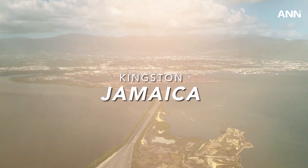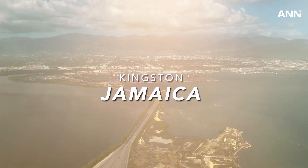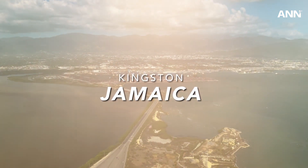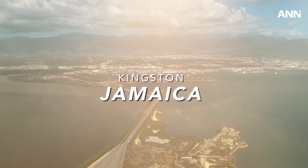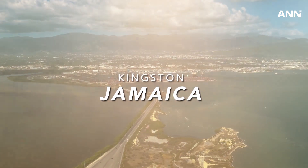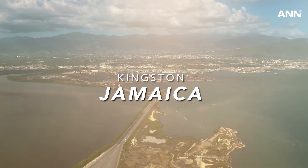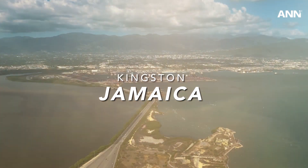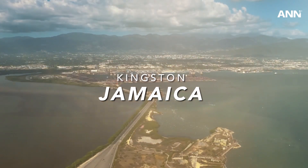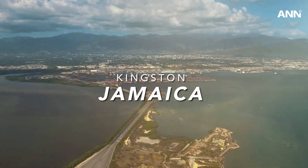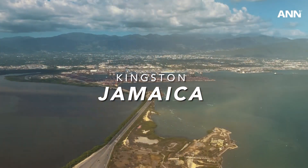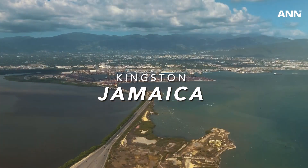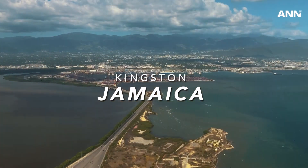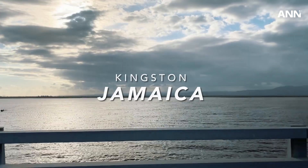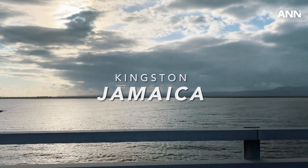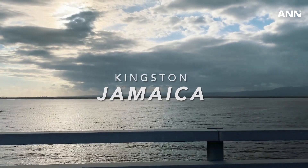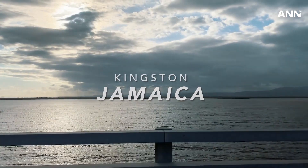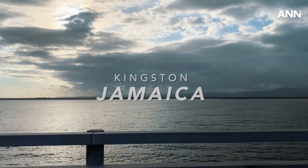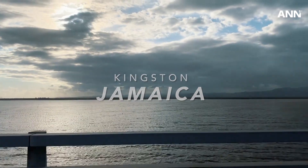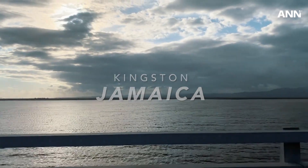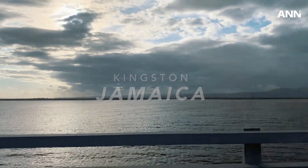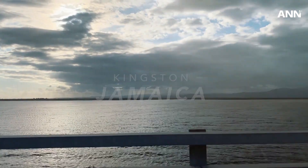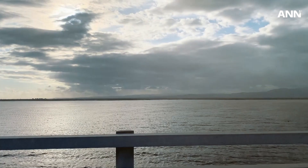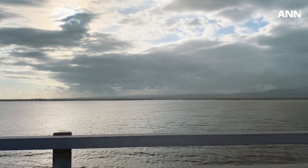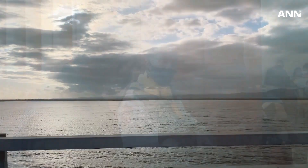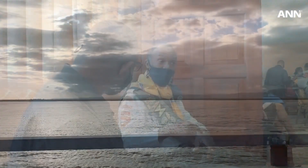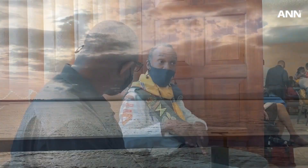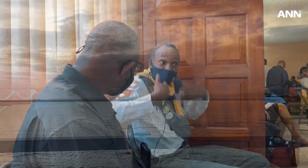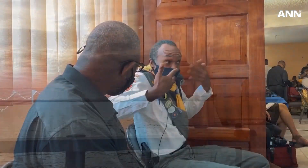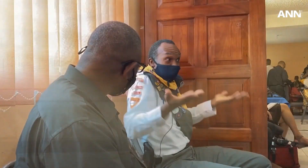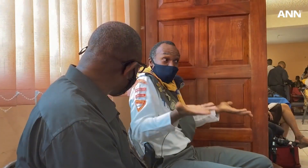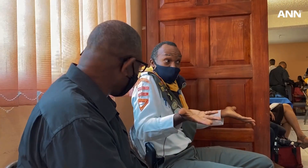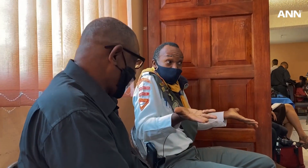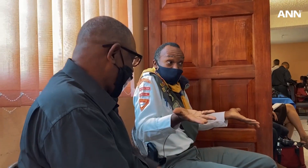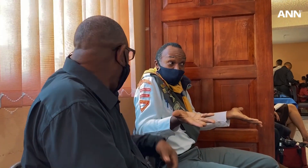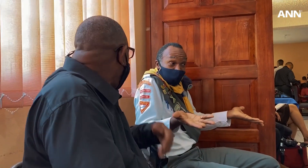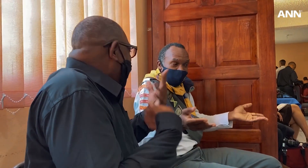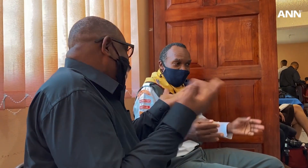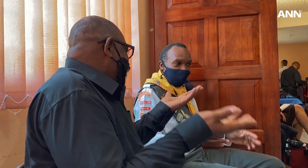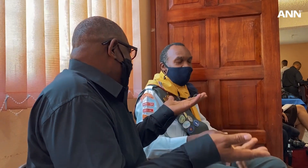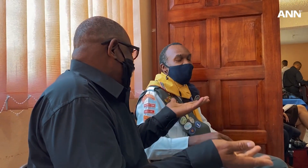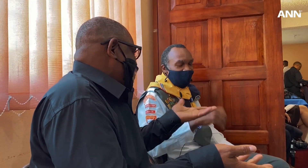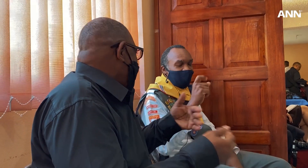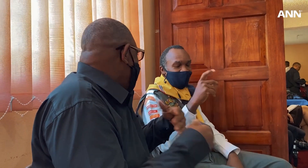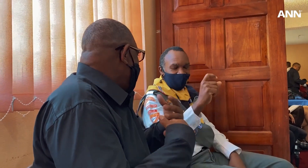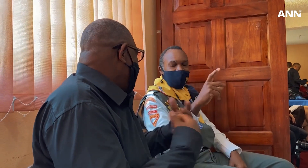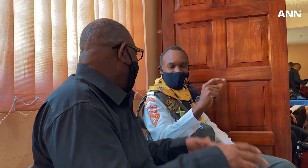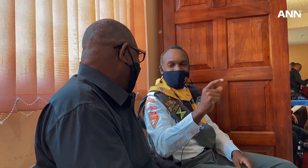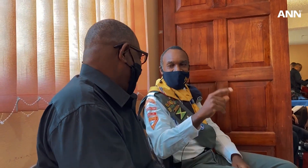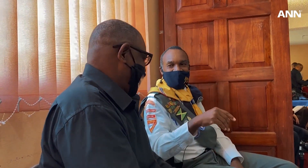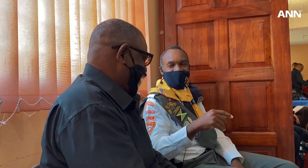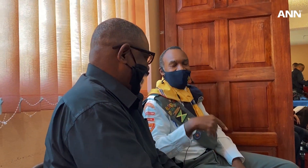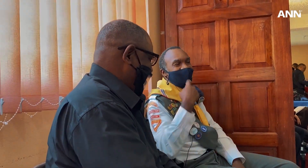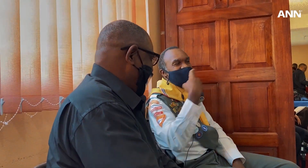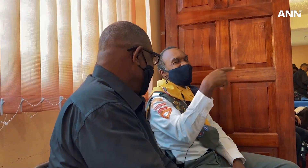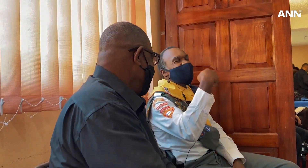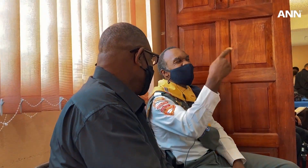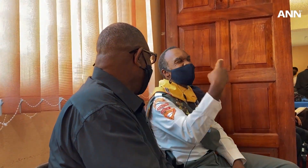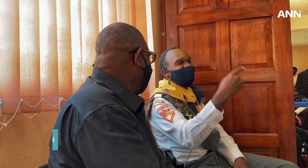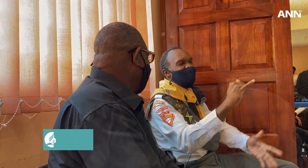Ser surdo apresenta muitos desafios ao aprender sobre o Evangelho. Muitas pessoas surdas não sabem